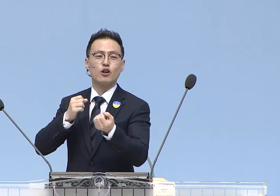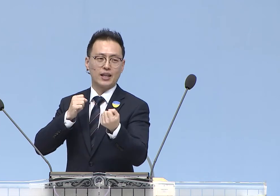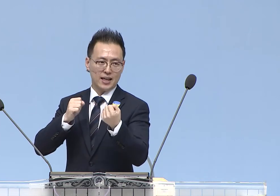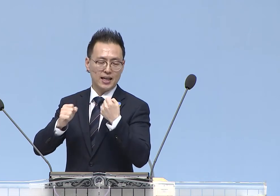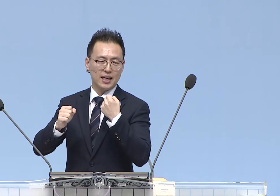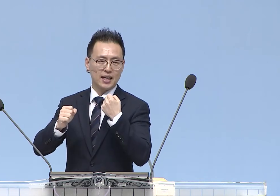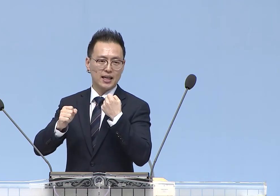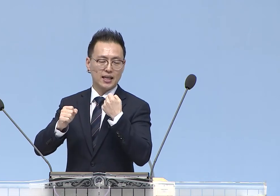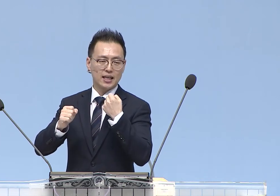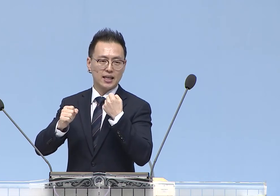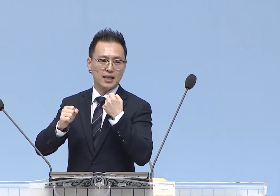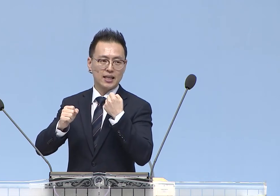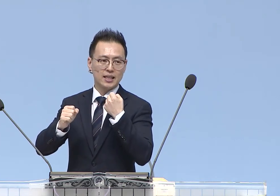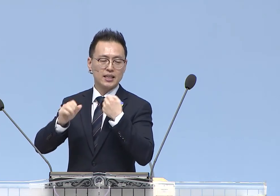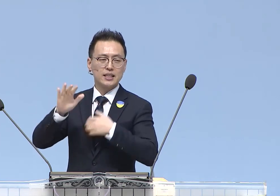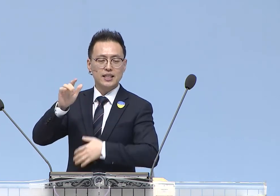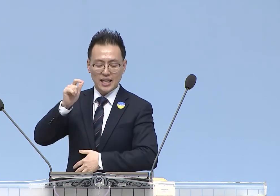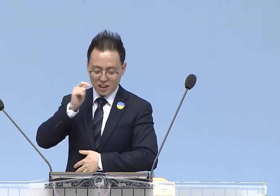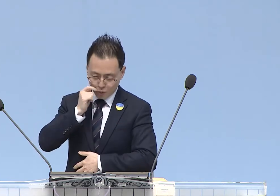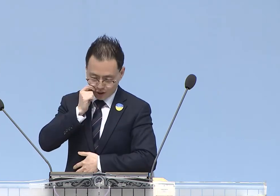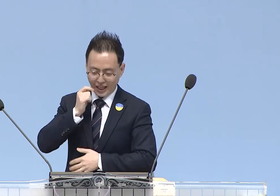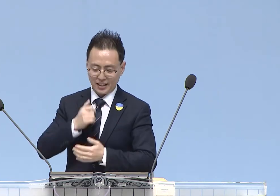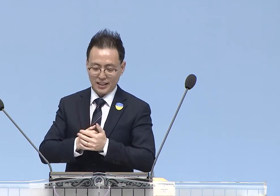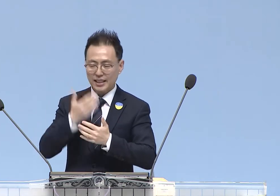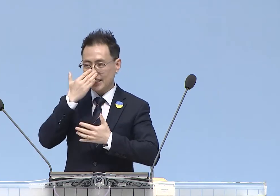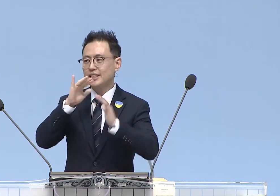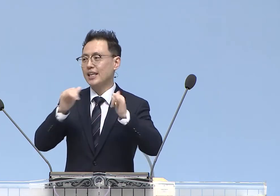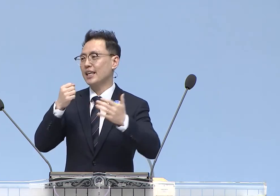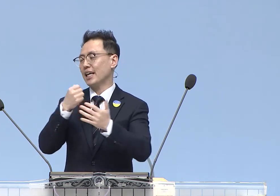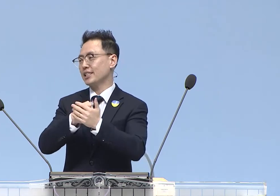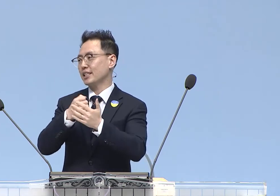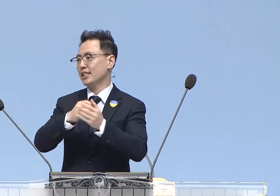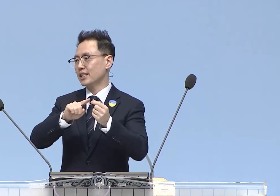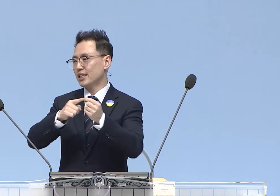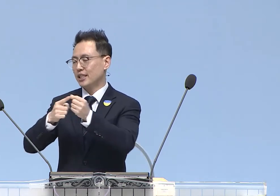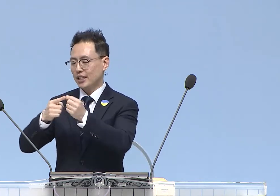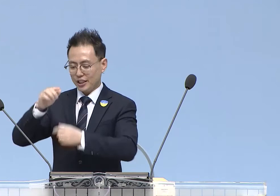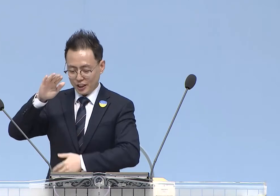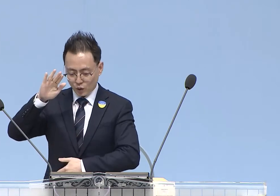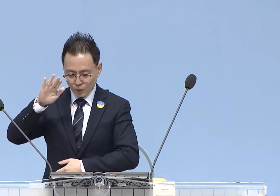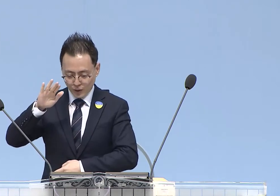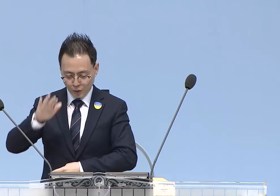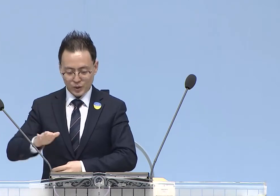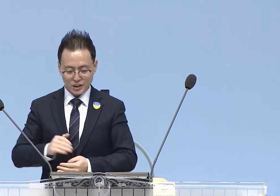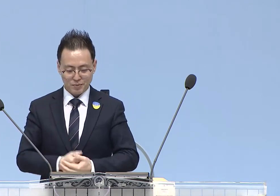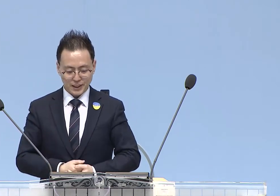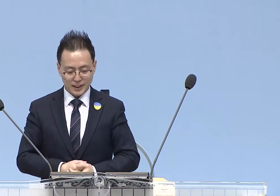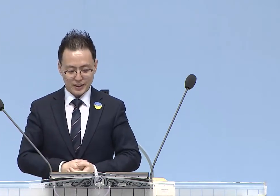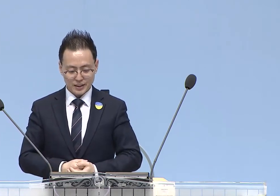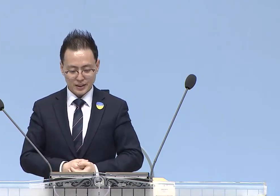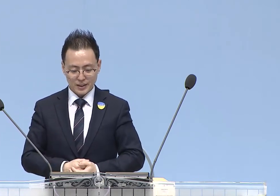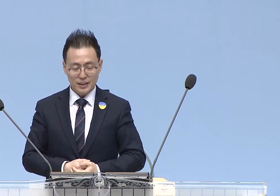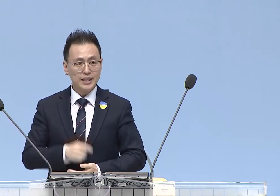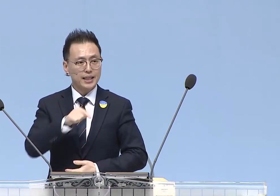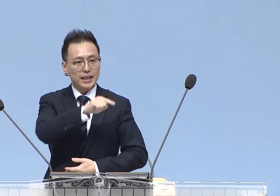그러나 그렇게 하지 못한 이스라엘의 탄식을 기록하고 있습니다.